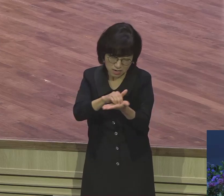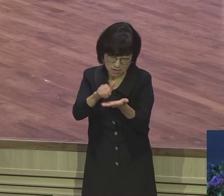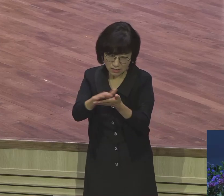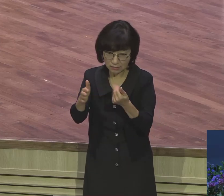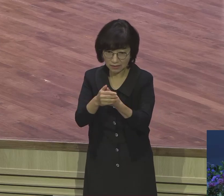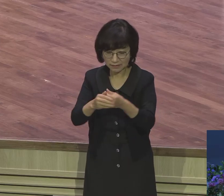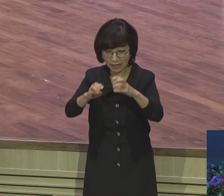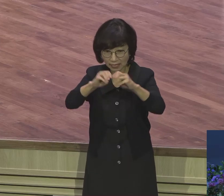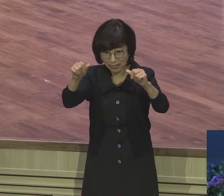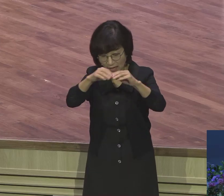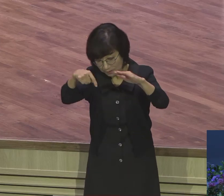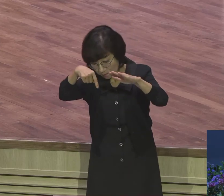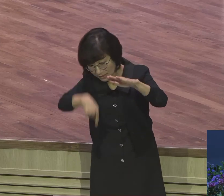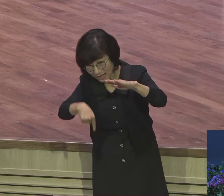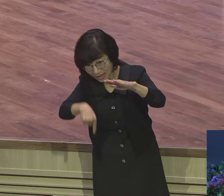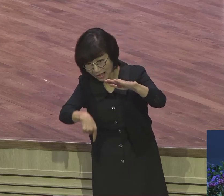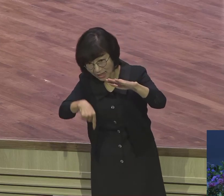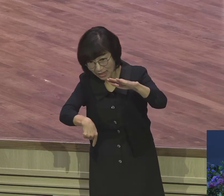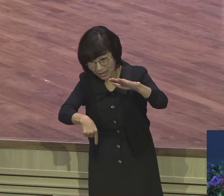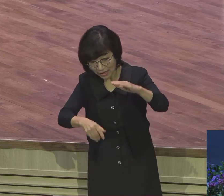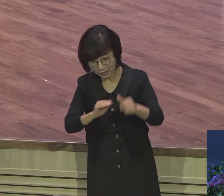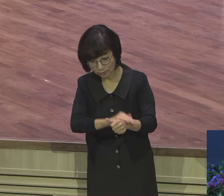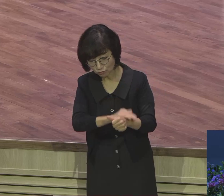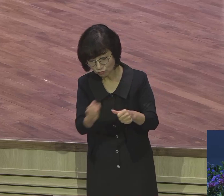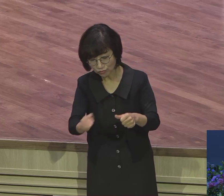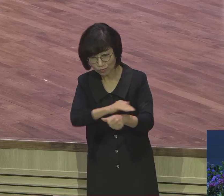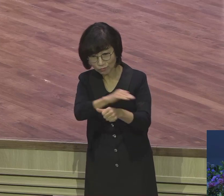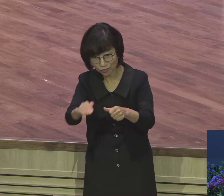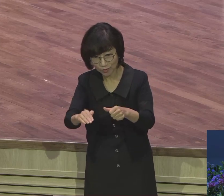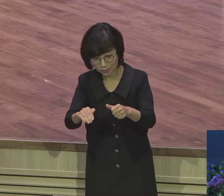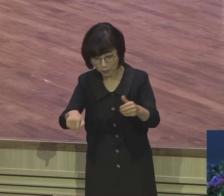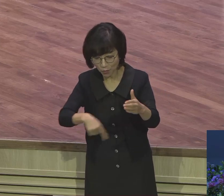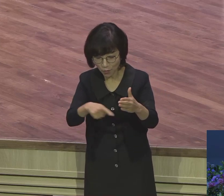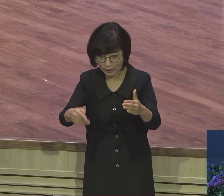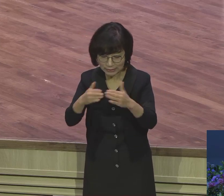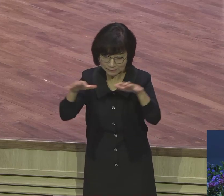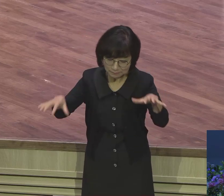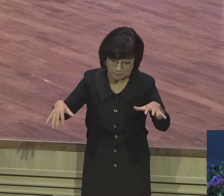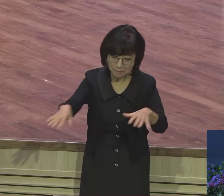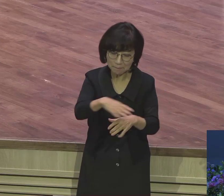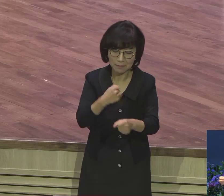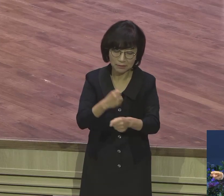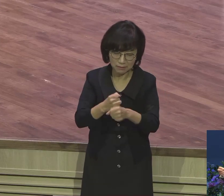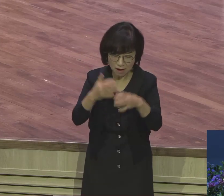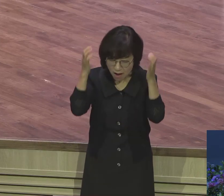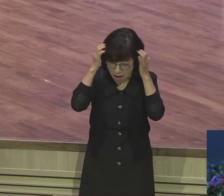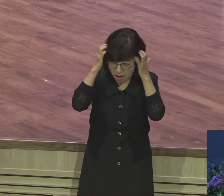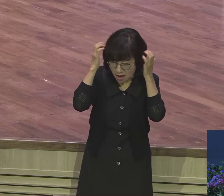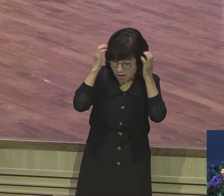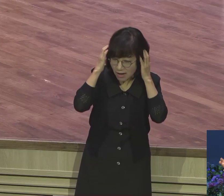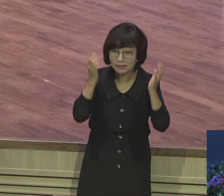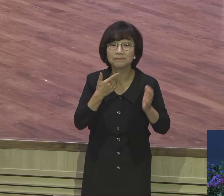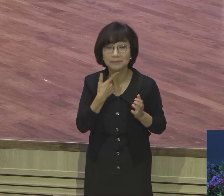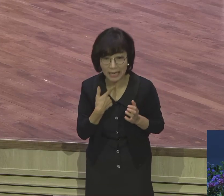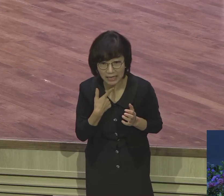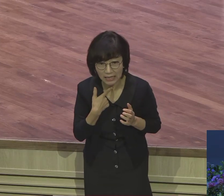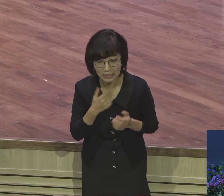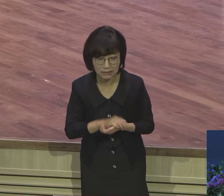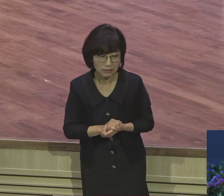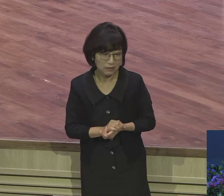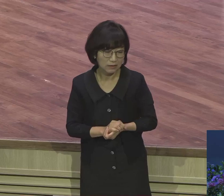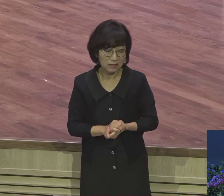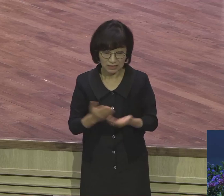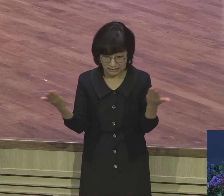밑에서 살면서 그렇게 활동했다니까요. 그냥 어디 가서 노동하고 식무 살해하고